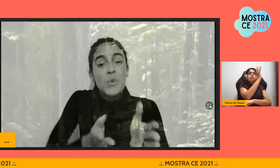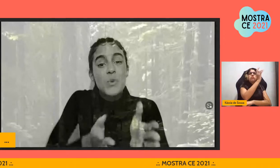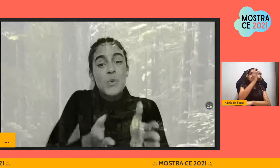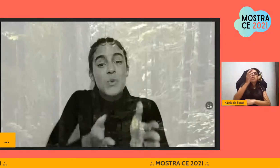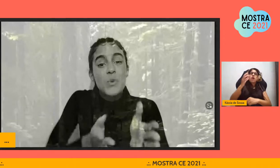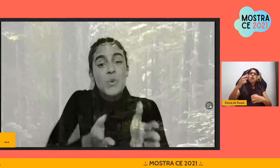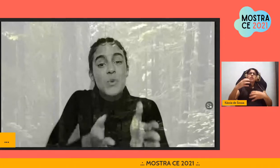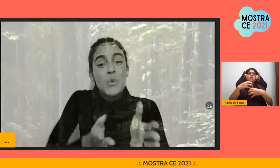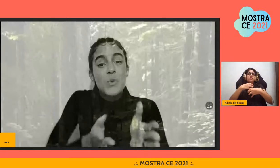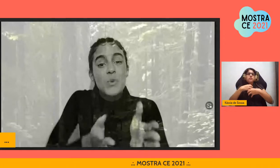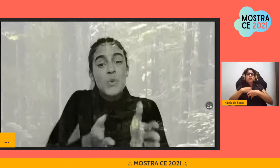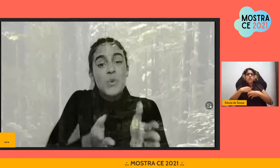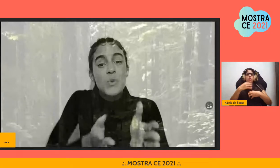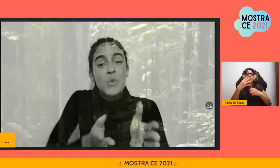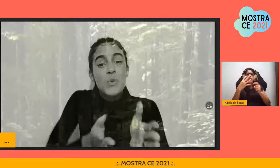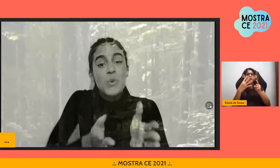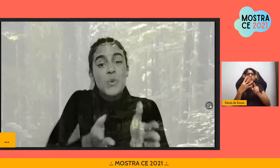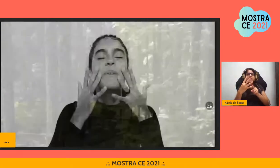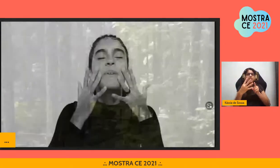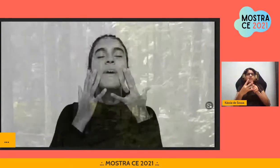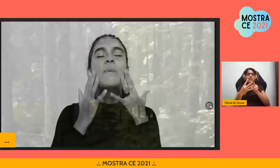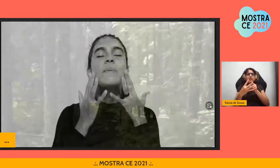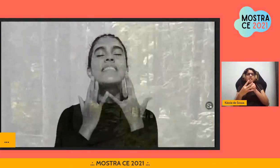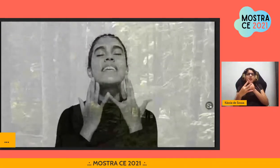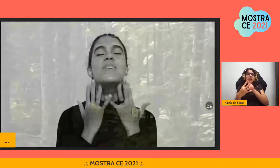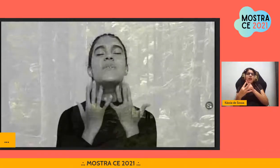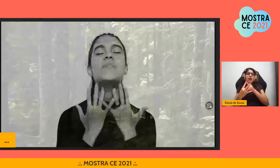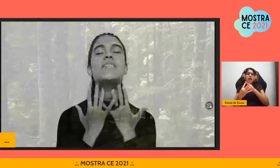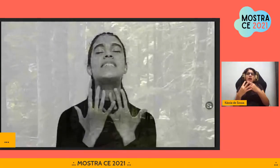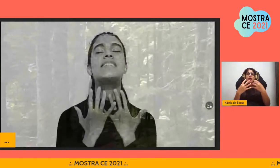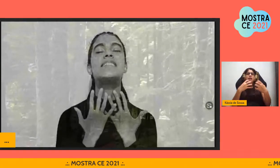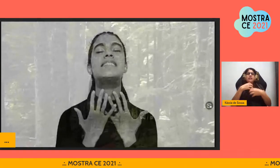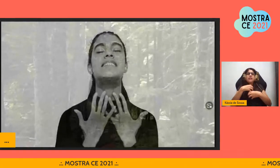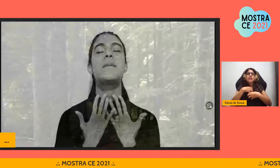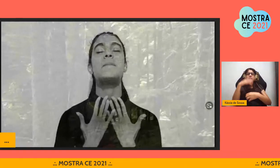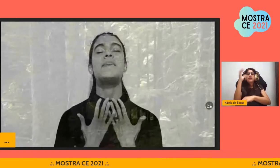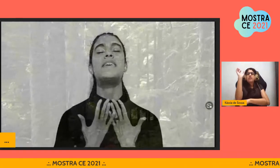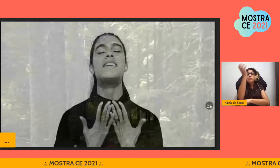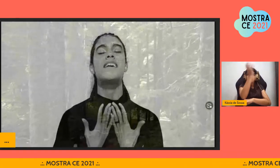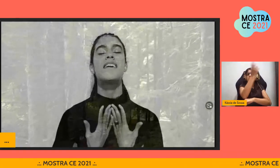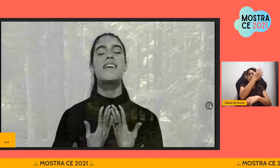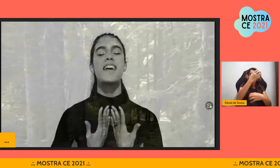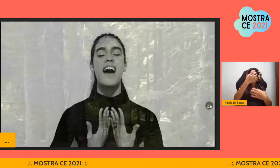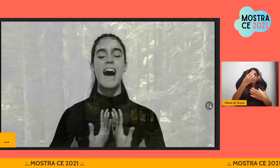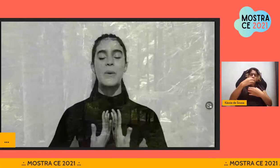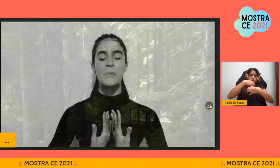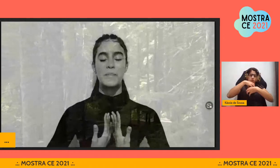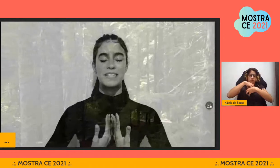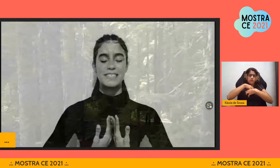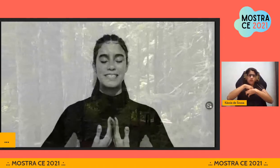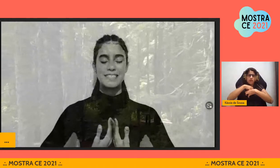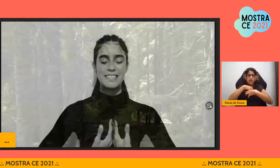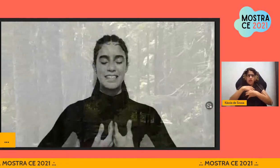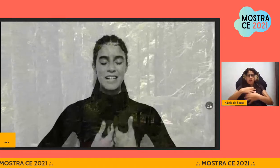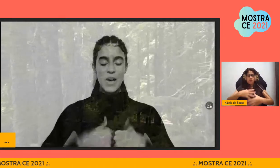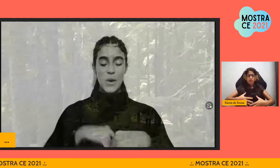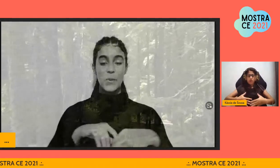os quatro elementos da natureza dentro do meu eu interior, da minha